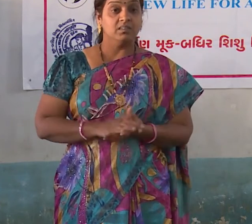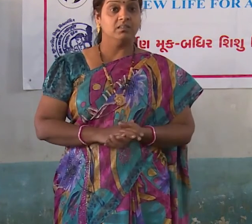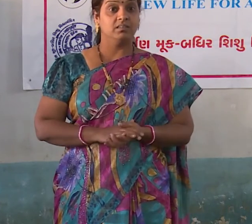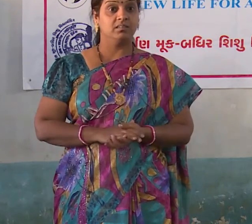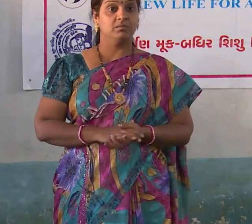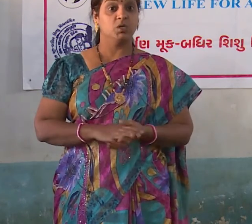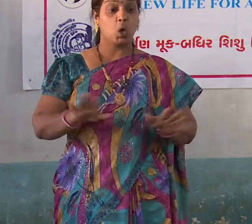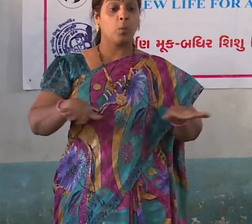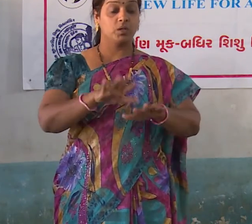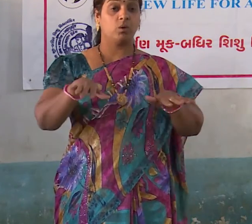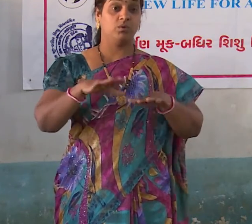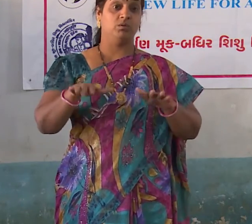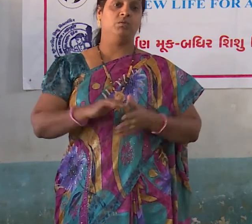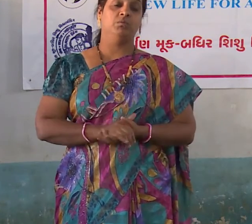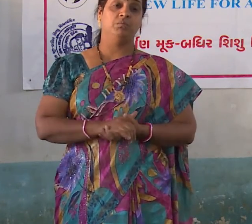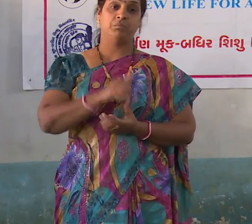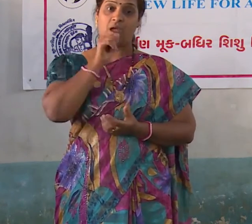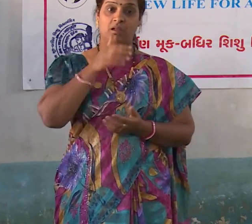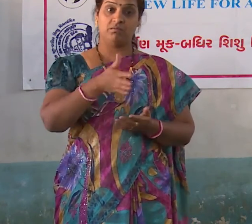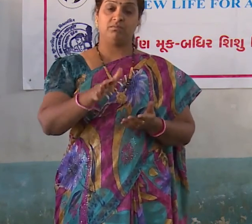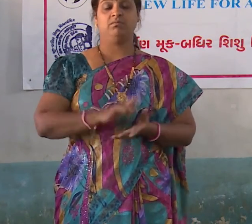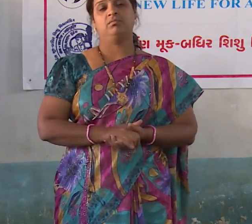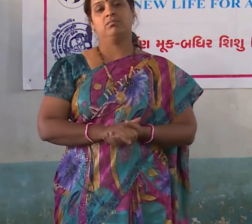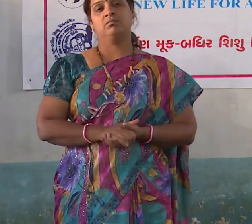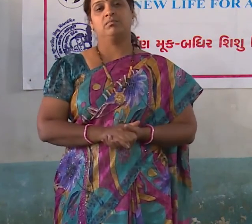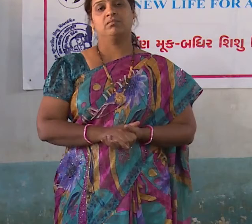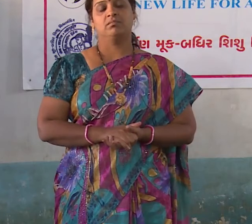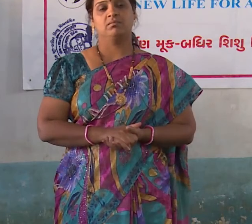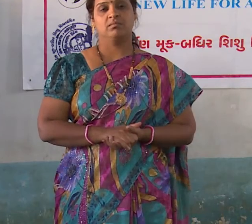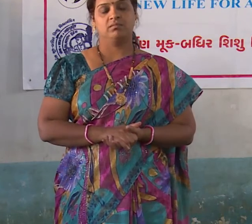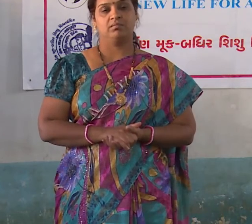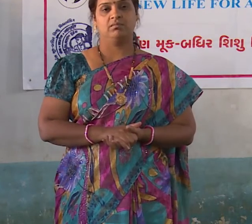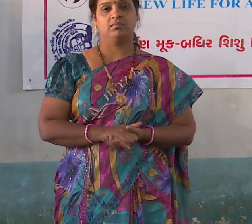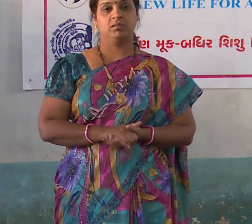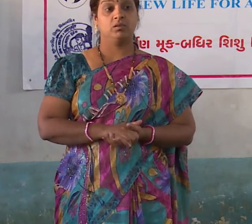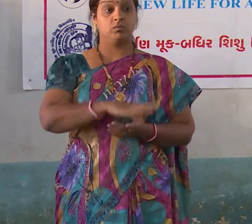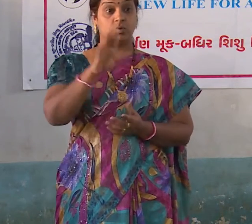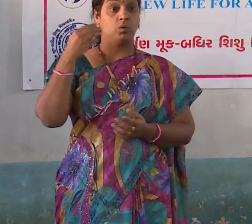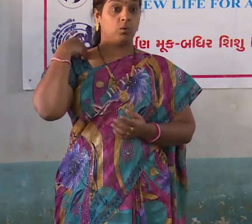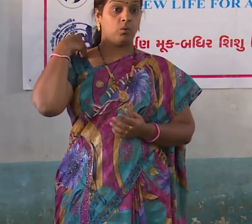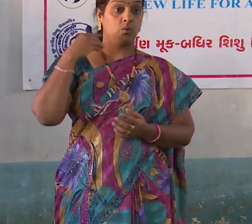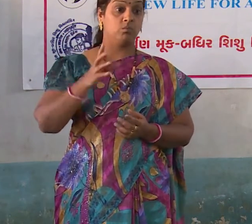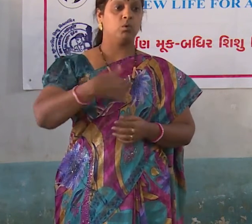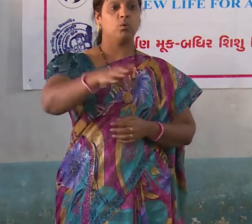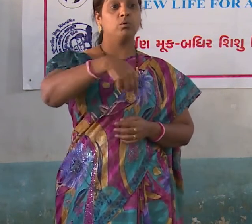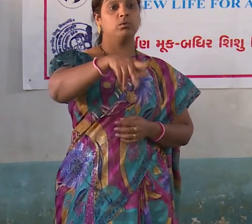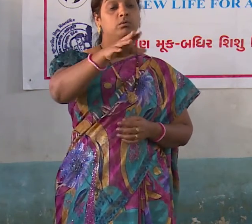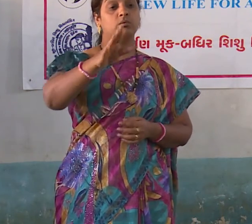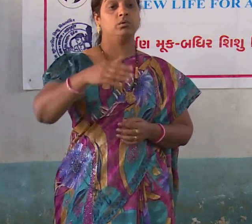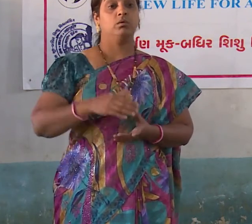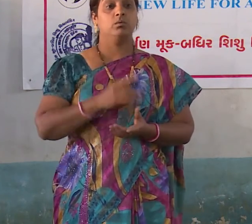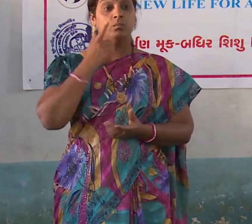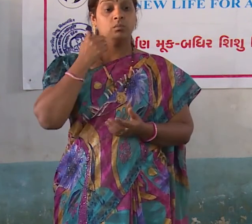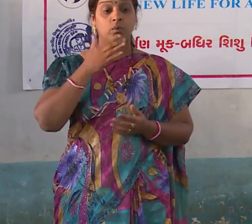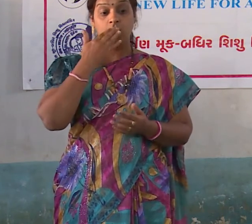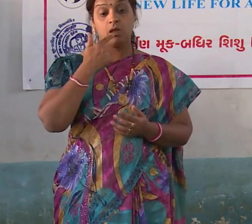नहीं, और अपना भी ध्यान नहीं, मुकुट उकुट सहित, कपड़ों सहित छलांग लगा दी, कूद गए। कहता, यही